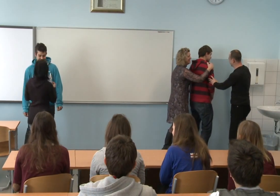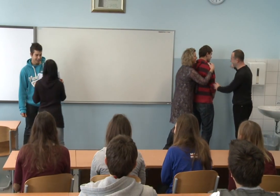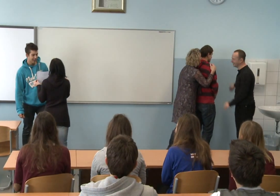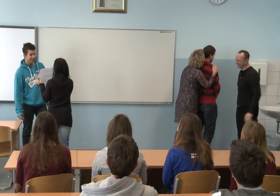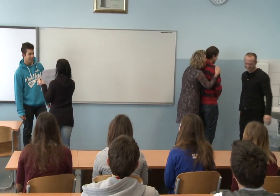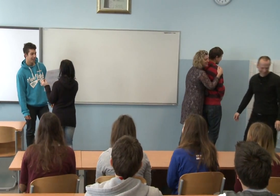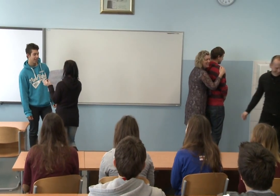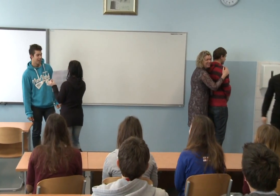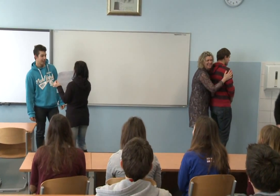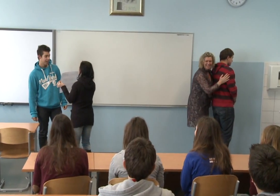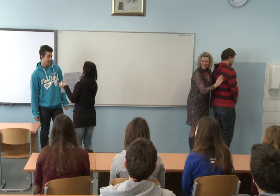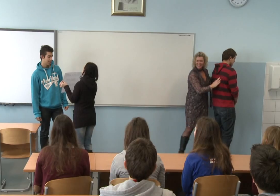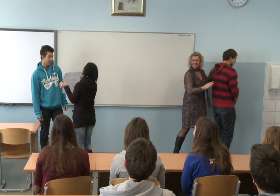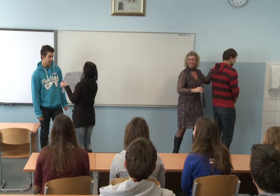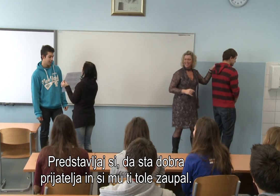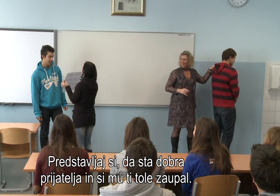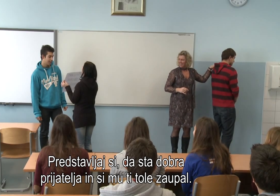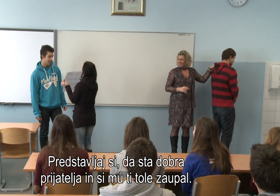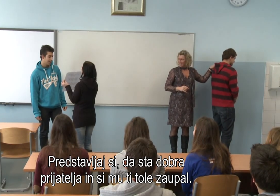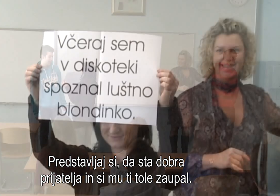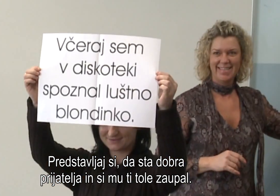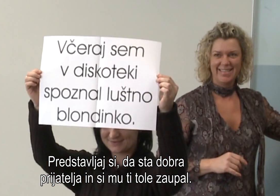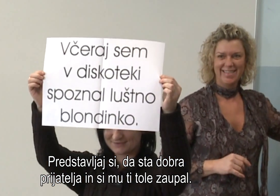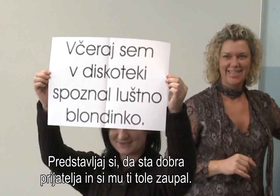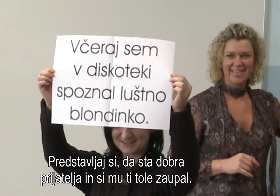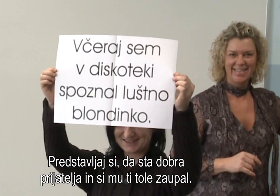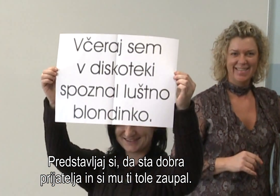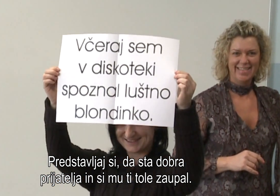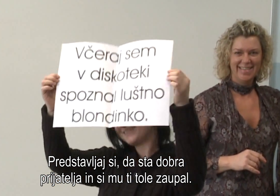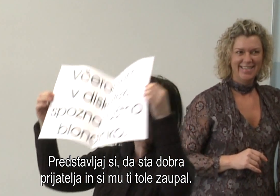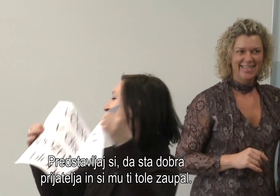videti. Predstavljaj si, da sta dobra prijatelja in bi mu ti tole zaupal.